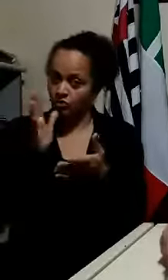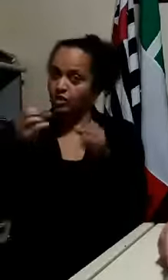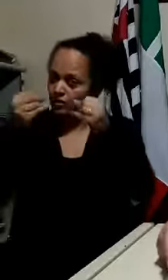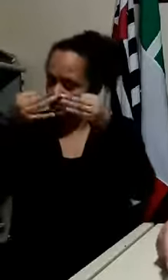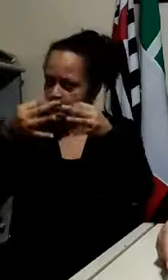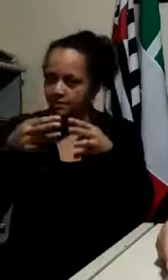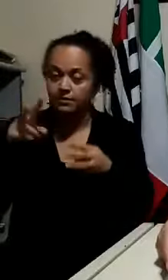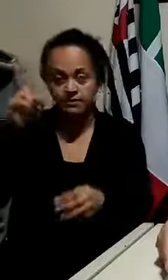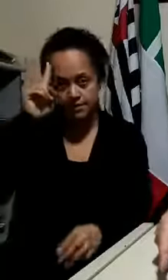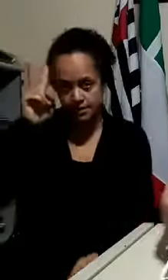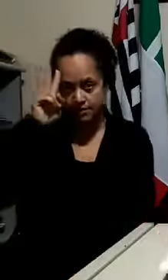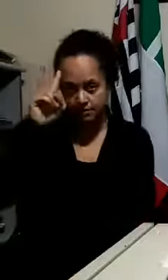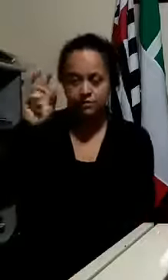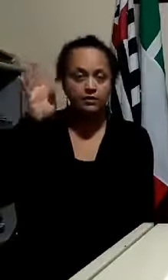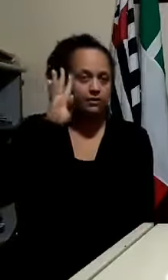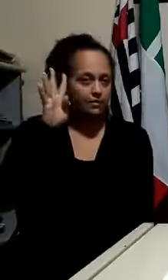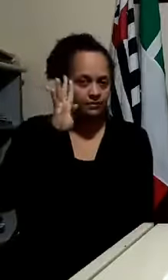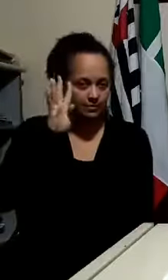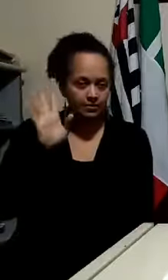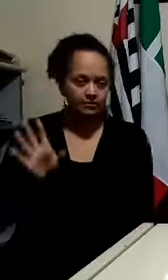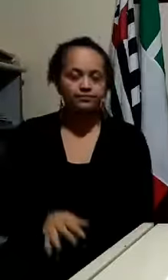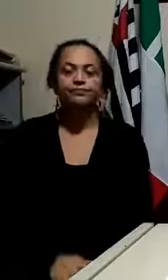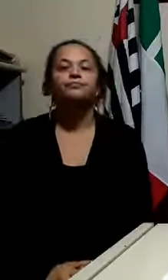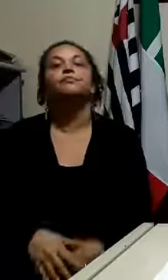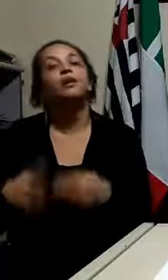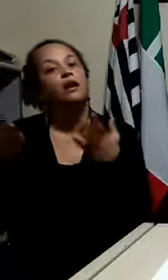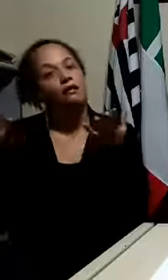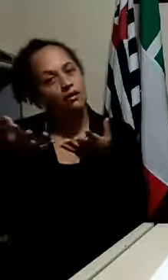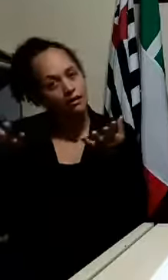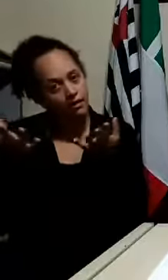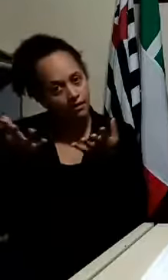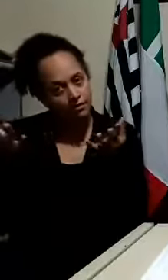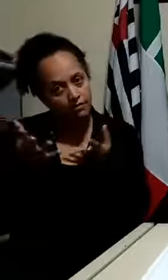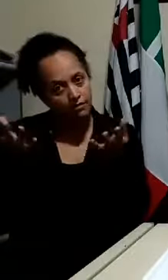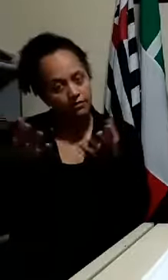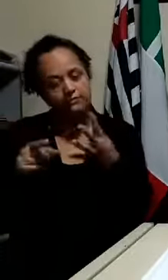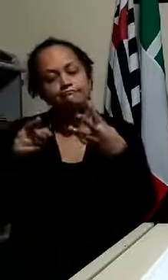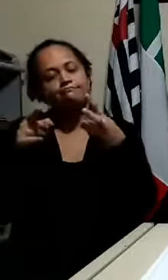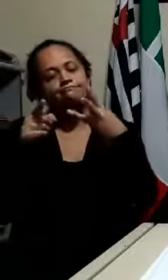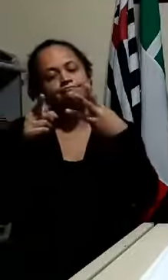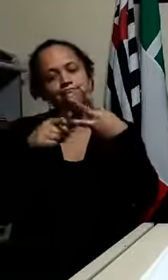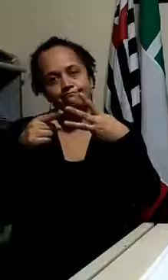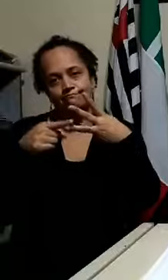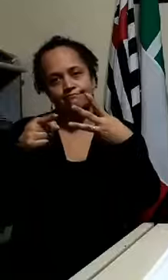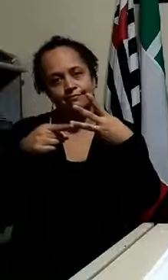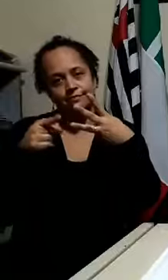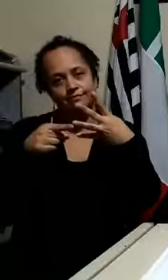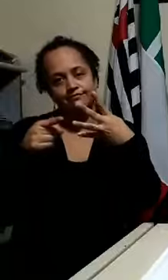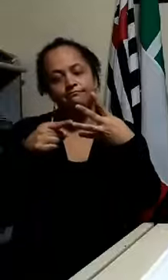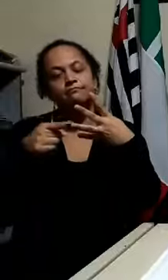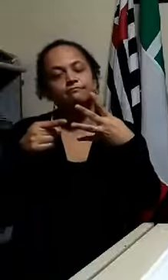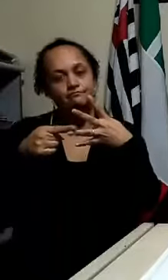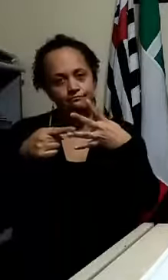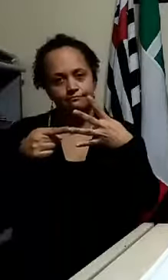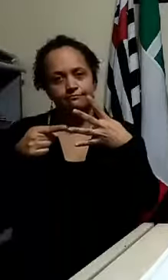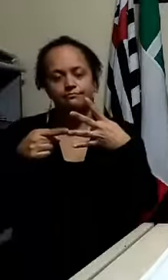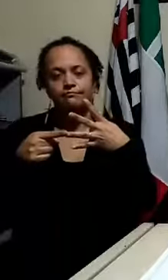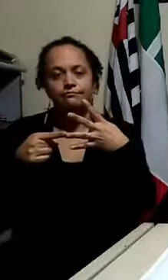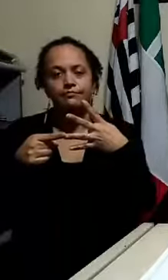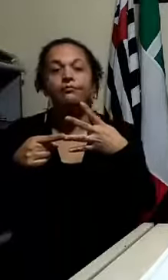quarta, dia 3. E agora eu convido a você a ir para o terceiro tipo de solo, que